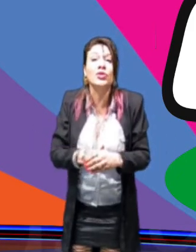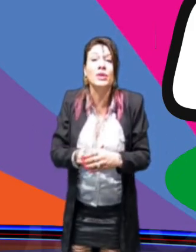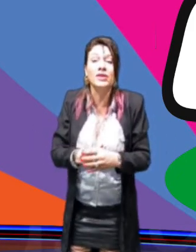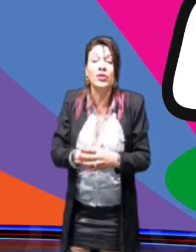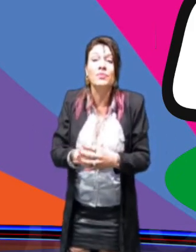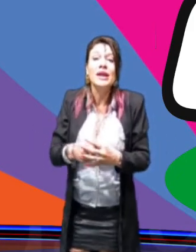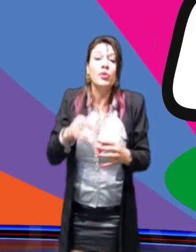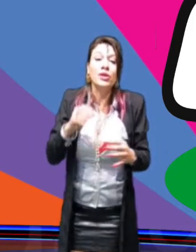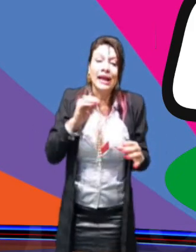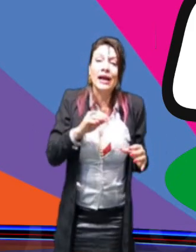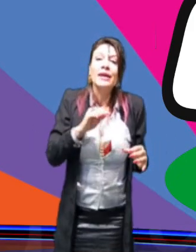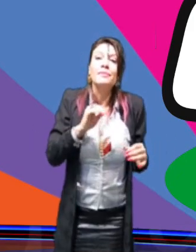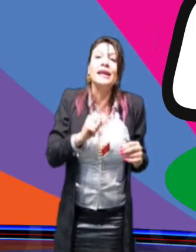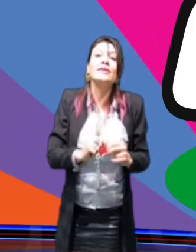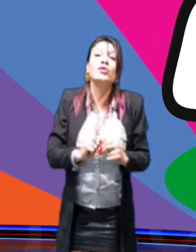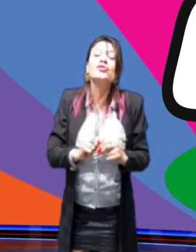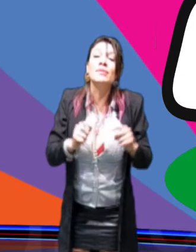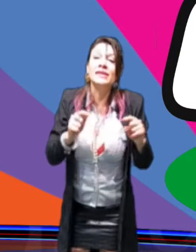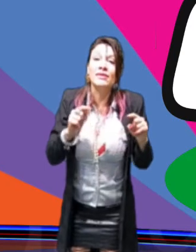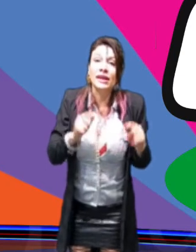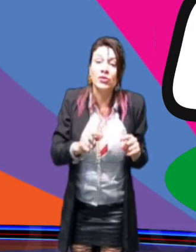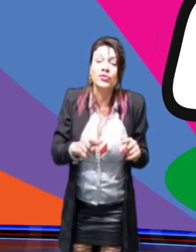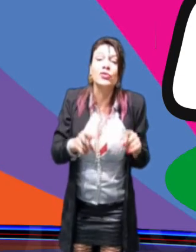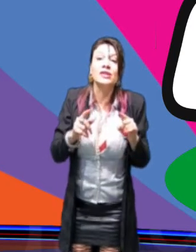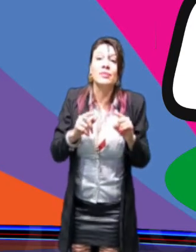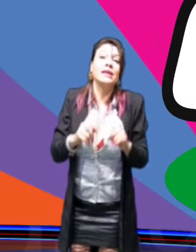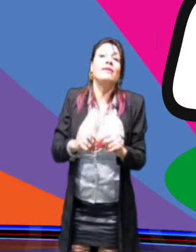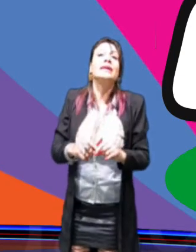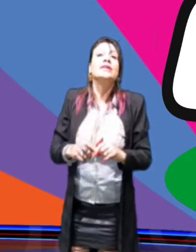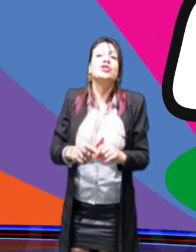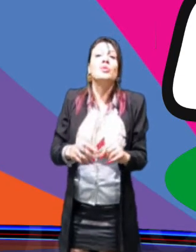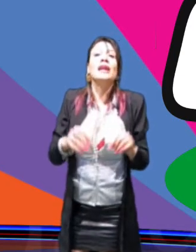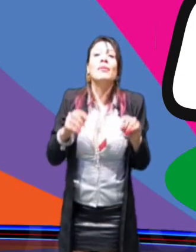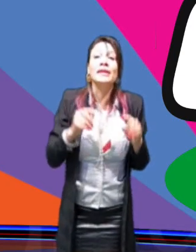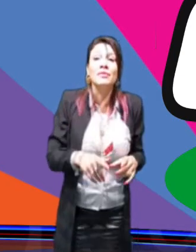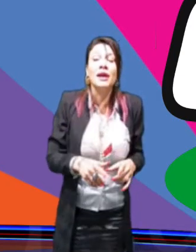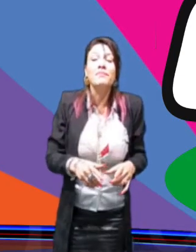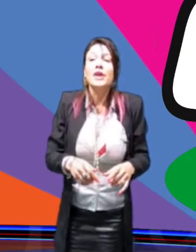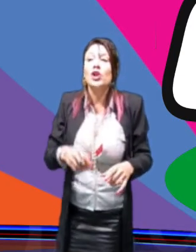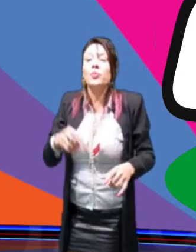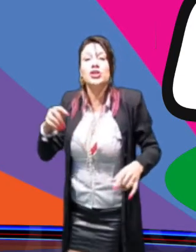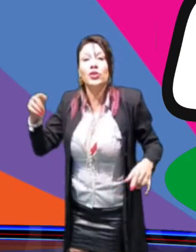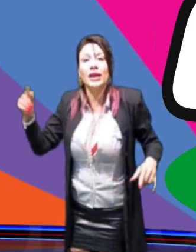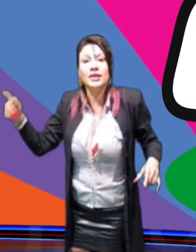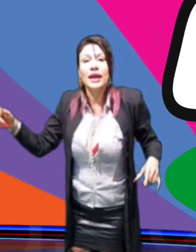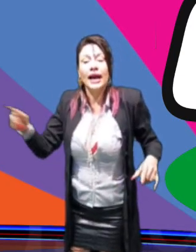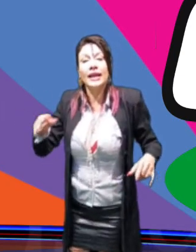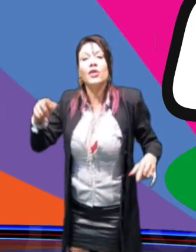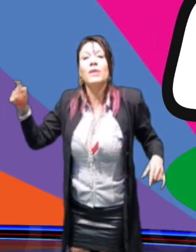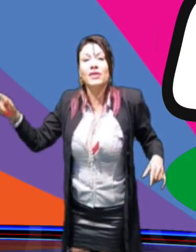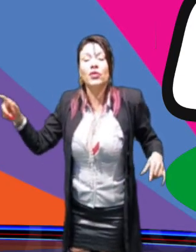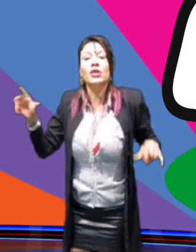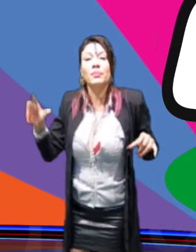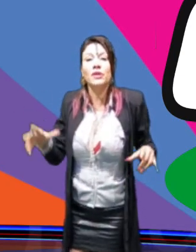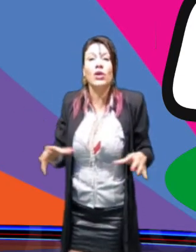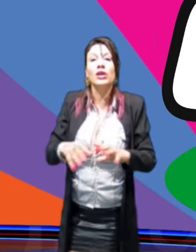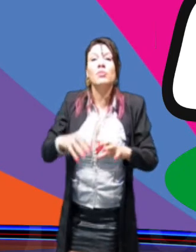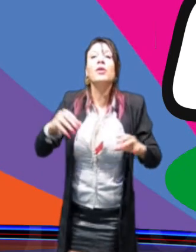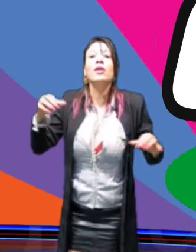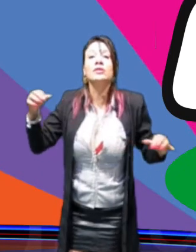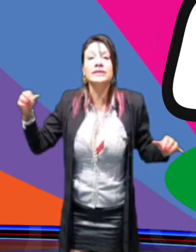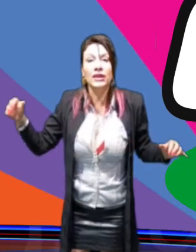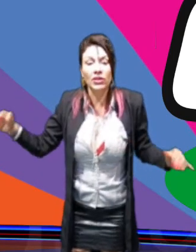sobre esto, porque acá Bill Gates no solamente habla de esto, sino que también habla sobre la pandemia, los proyectos que hay a largo plazo con respecto a lo que